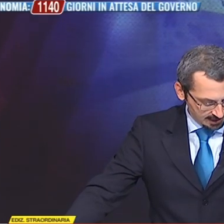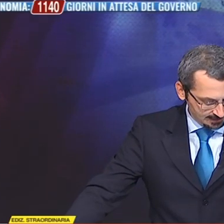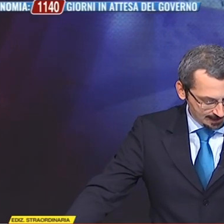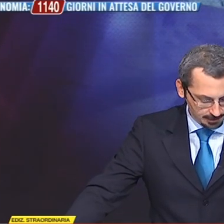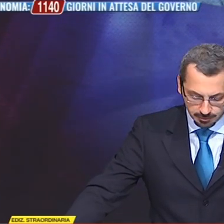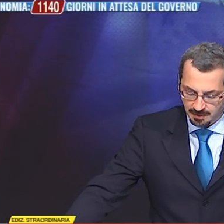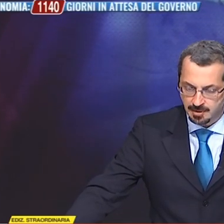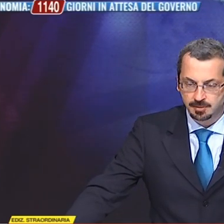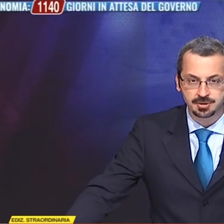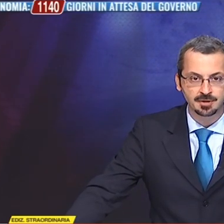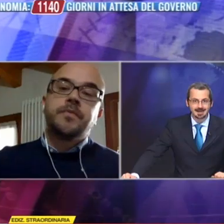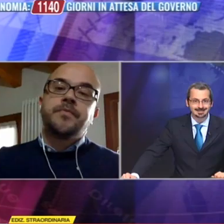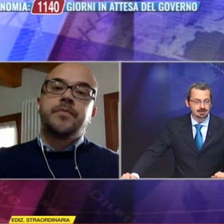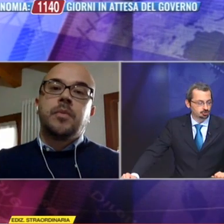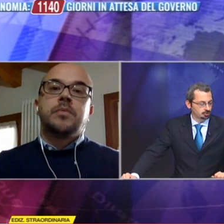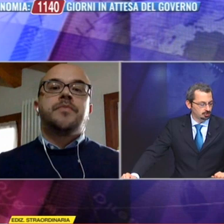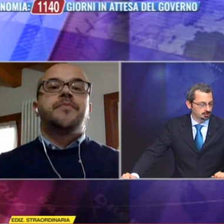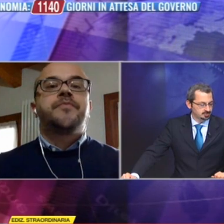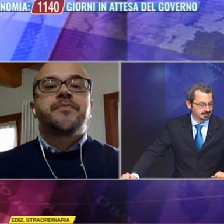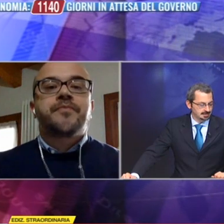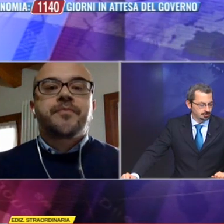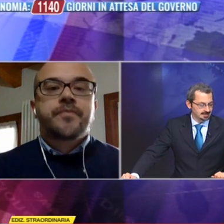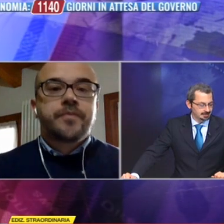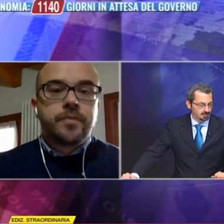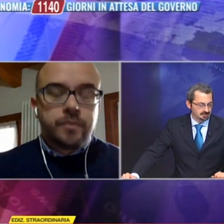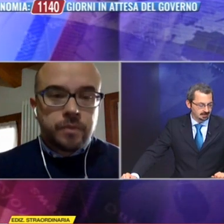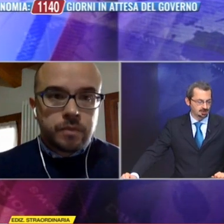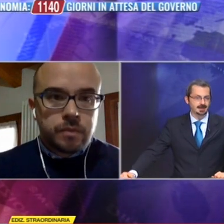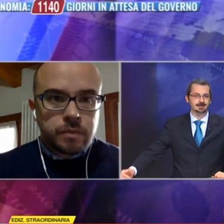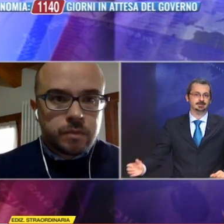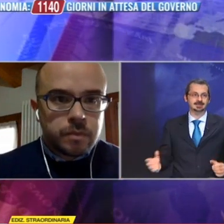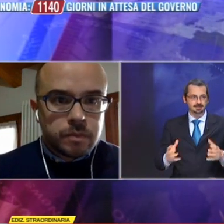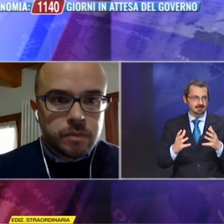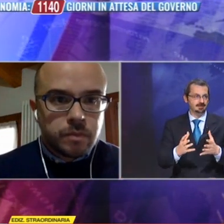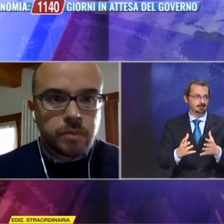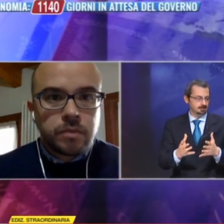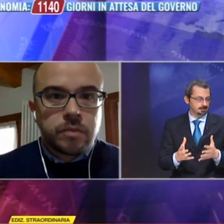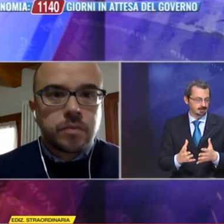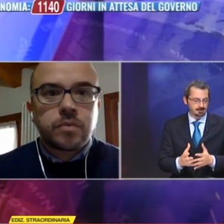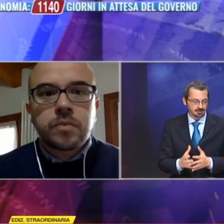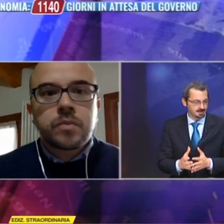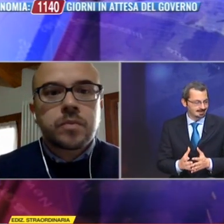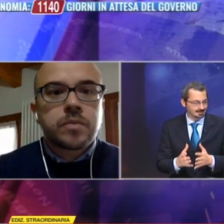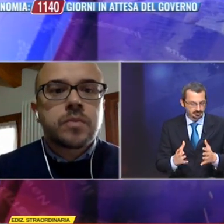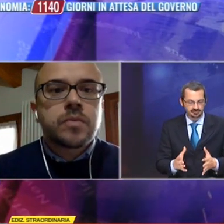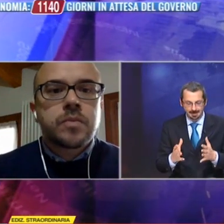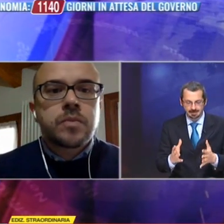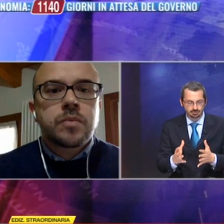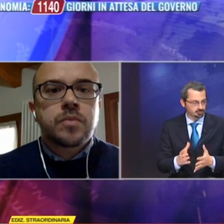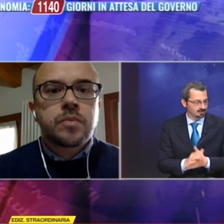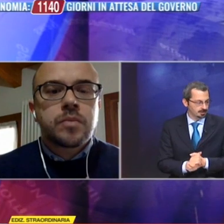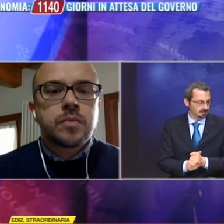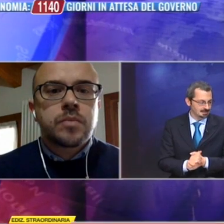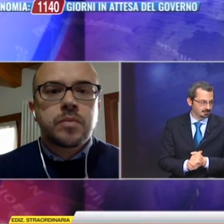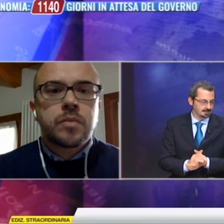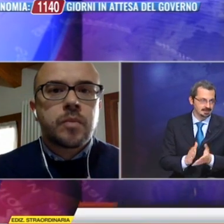Rieccoci in diretta, allora continuiamo il nostro dibattito. Giovanni Zorzi, Bof dice sostanzialmente, è vero, bisogna essere responsabili ed è